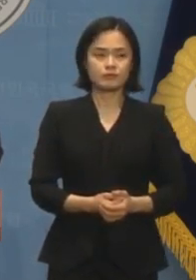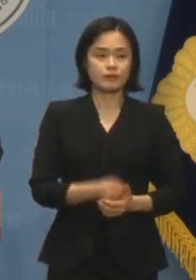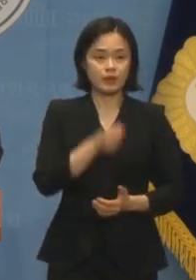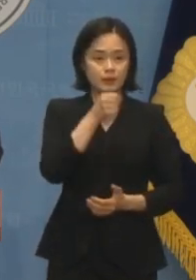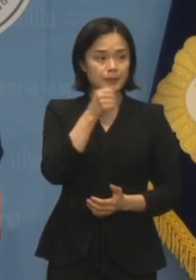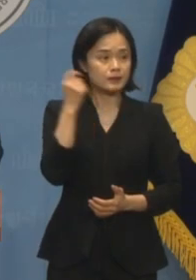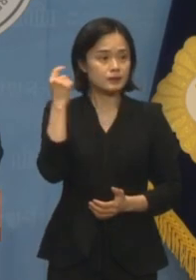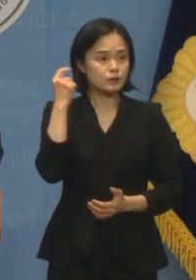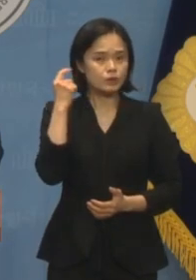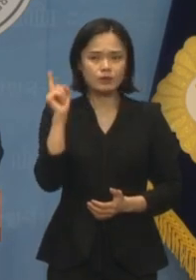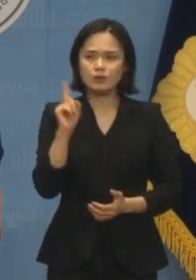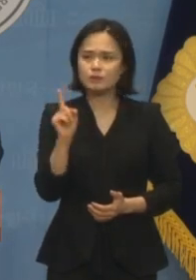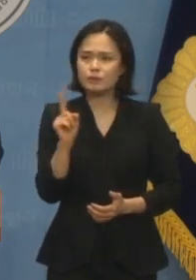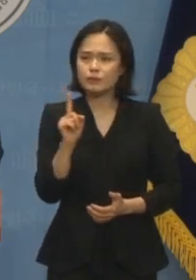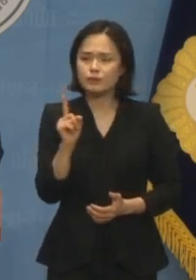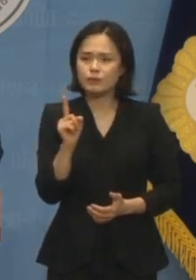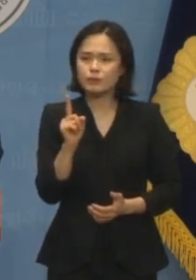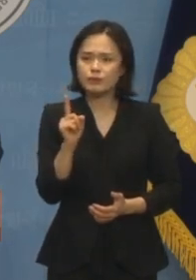뭘 튀죠?